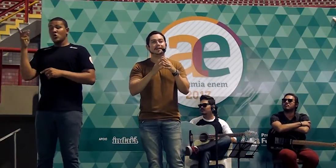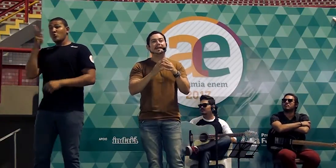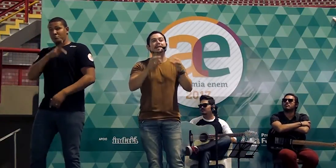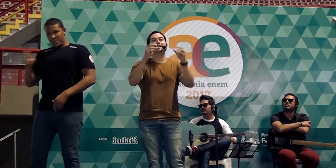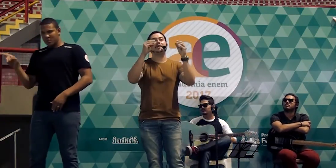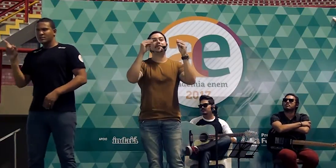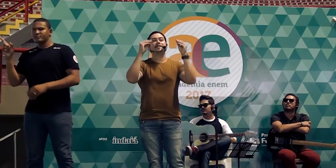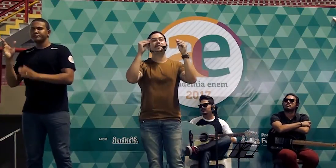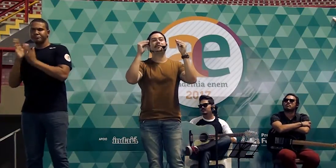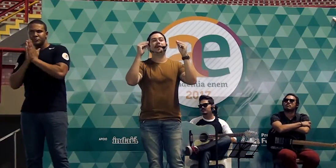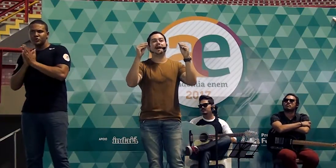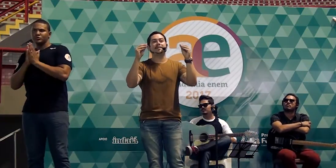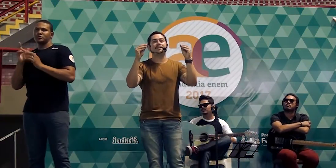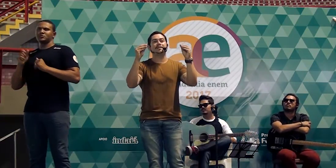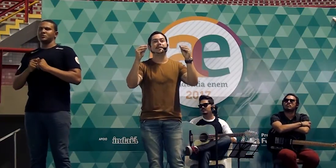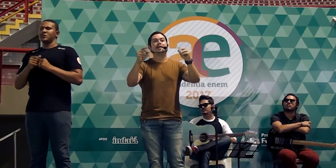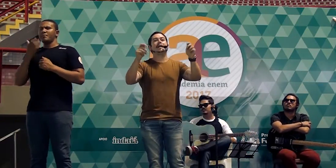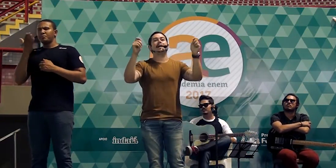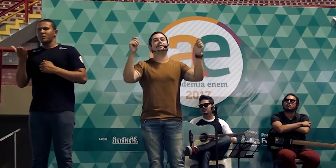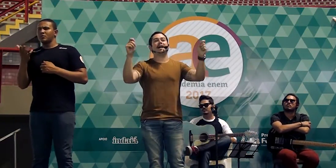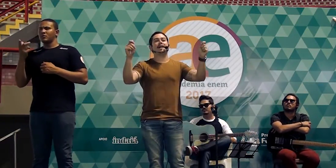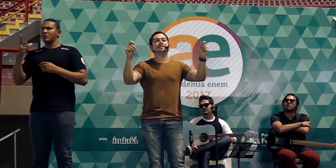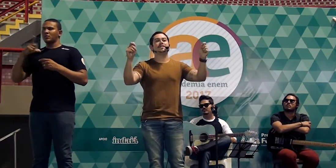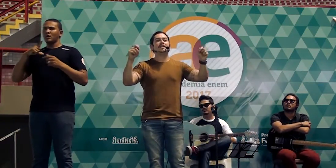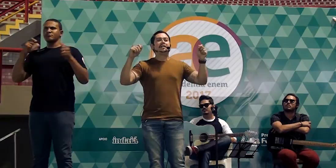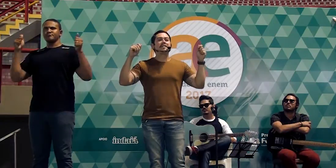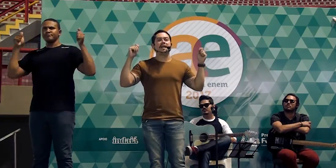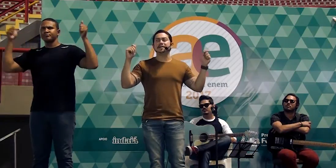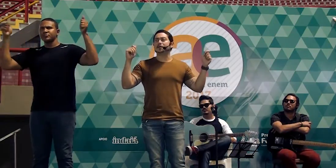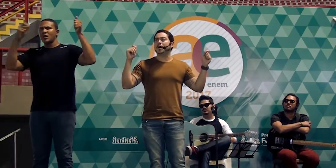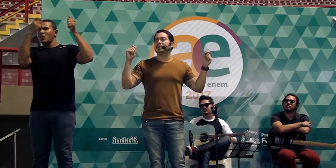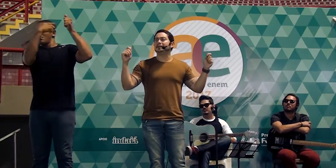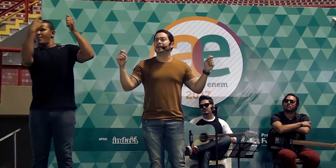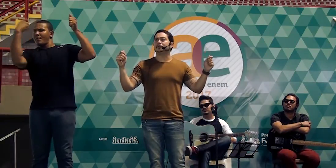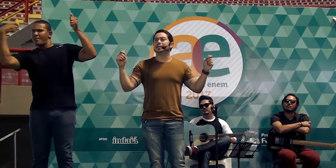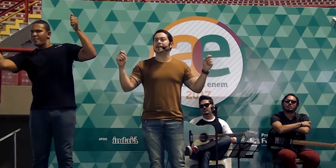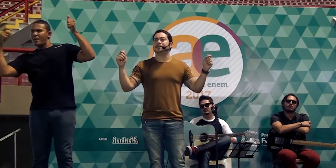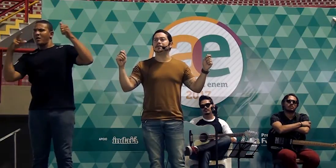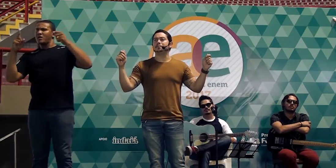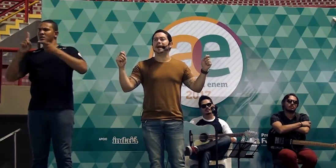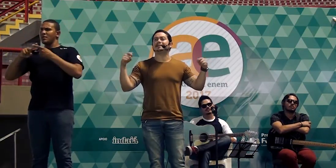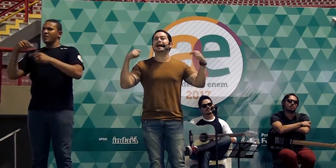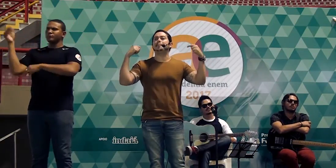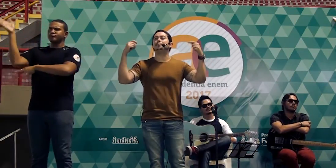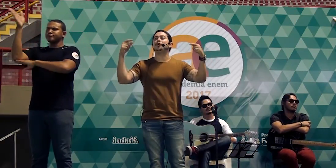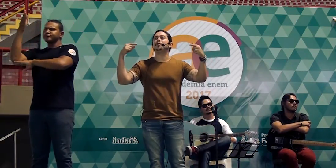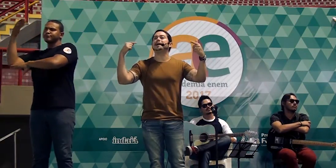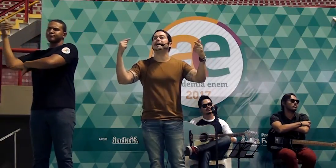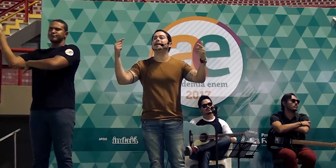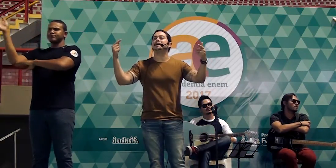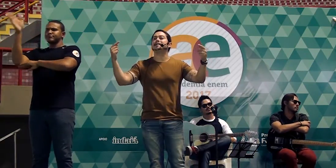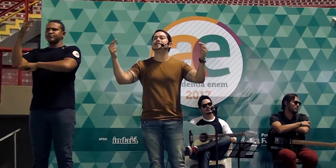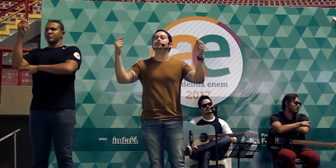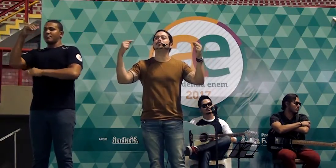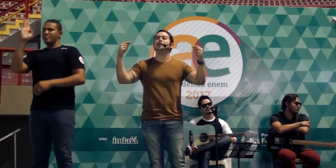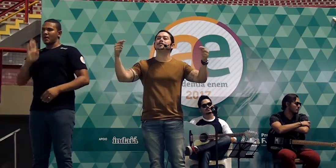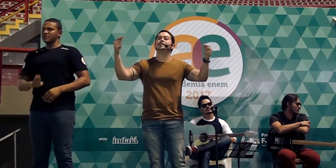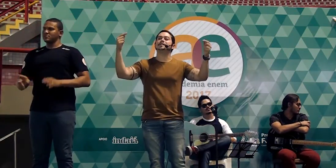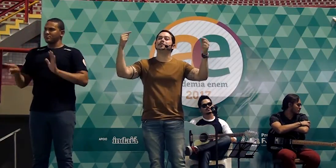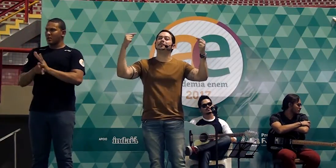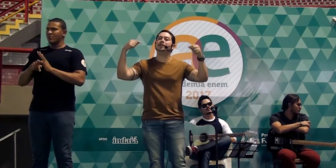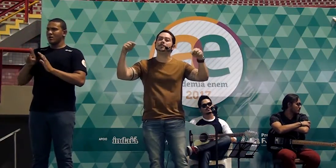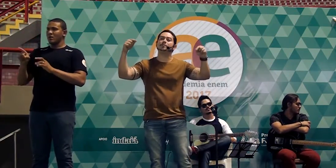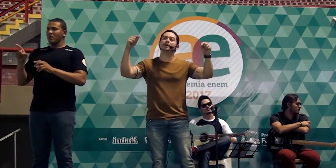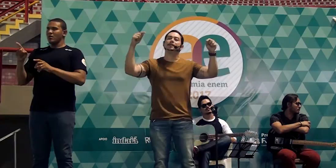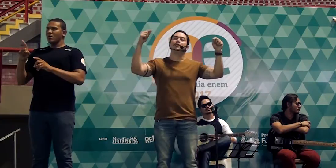rosto e escrevessem frases, cartazes, saíssem com a bandeira do Brasil para dar apoio a ele, que segundo ele